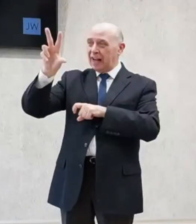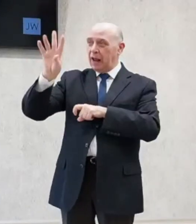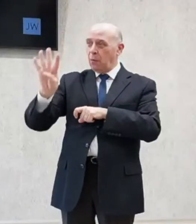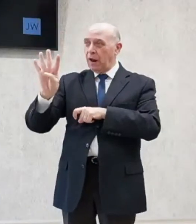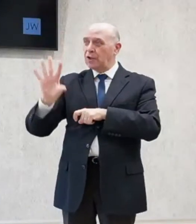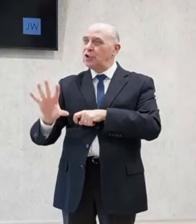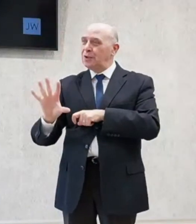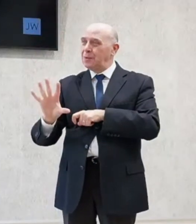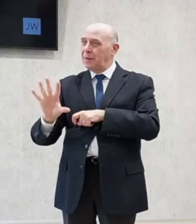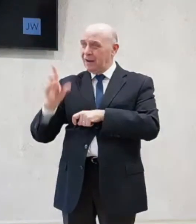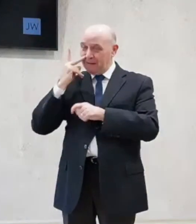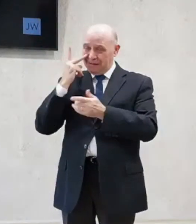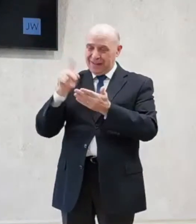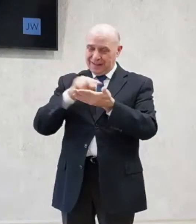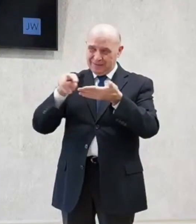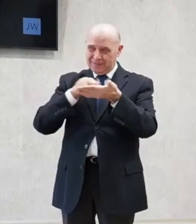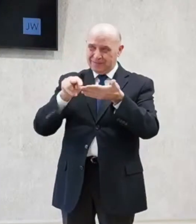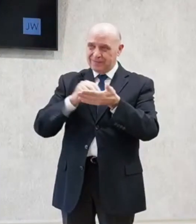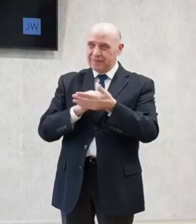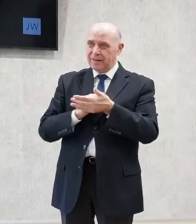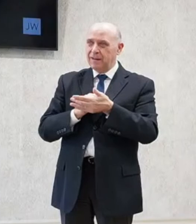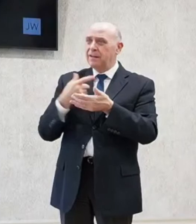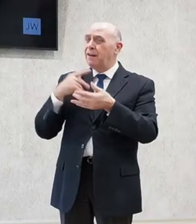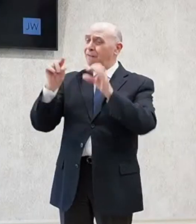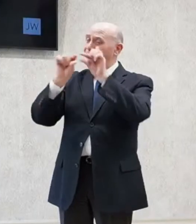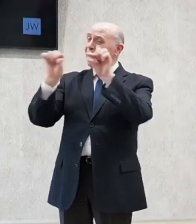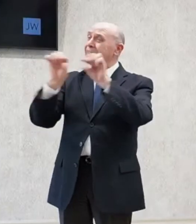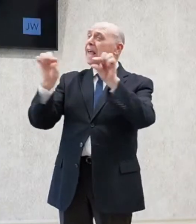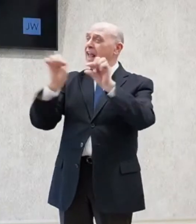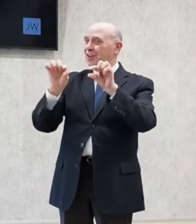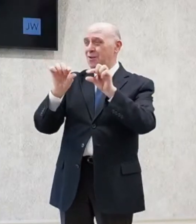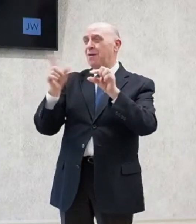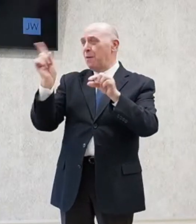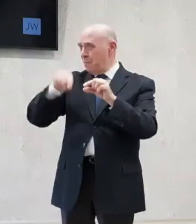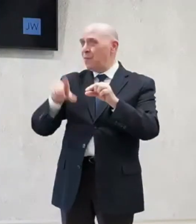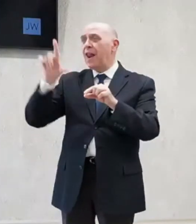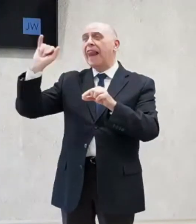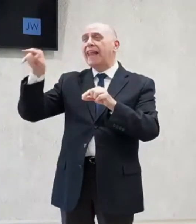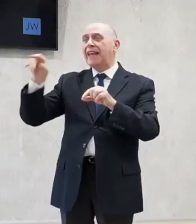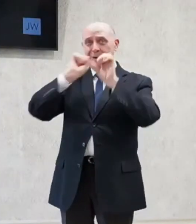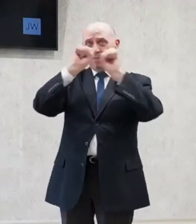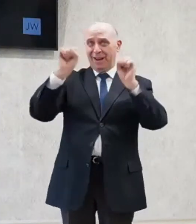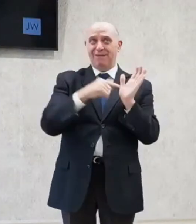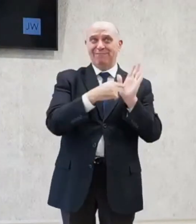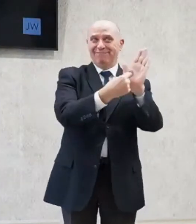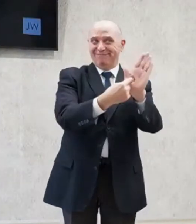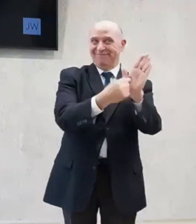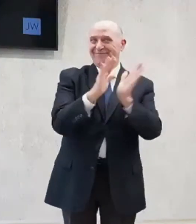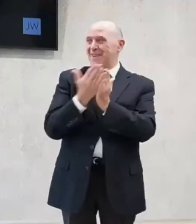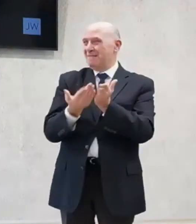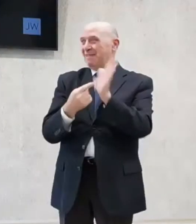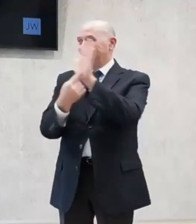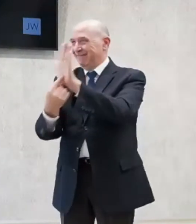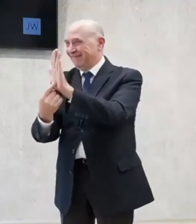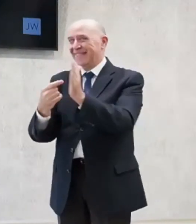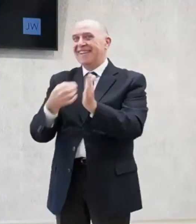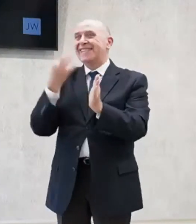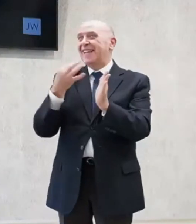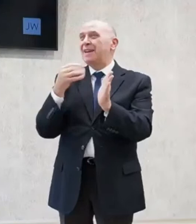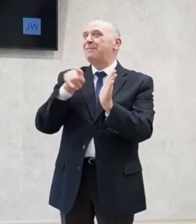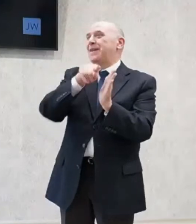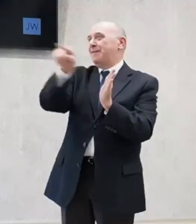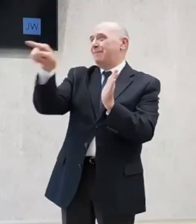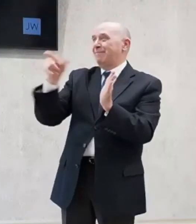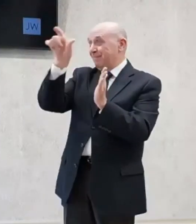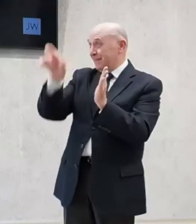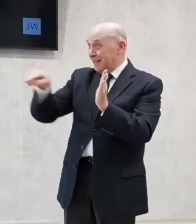prenderli è un versetto che in linea usava anche nell'opera di predicazione per aiutare le persone proprio a credere